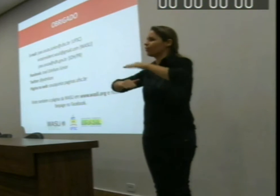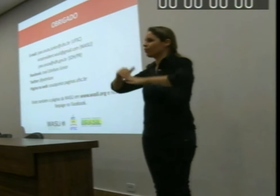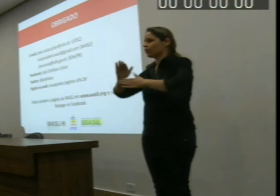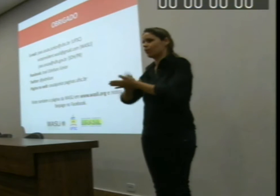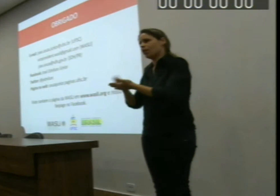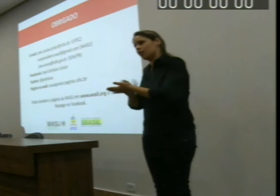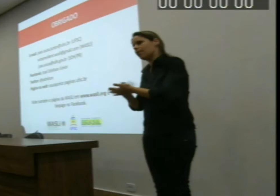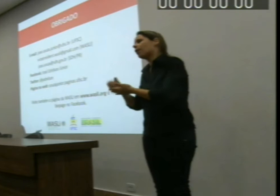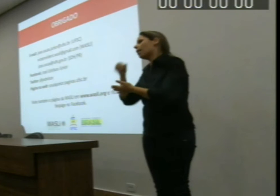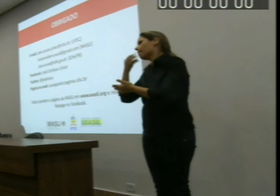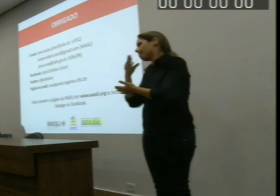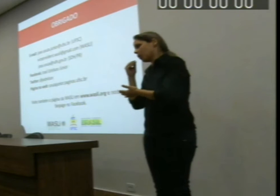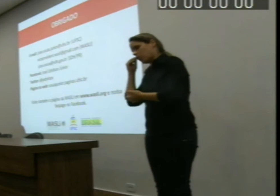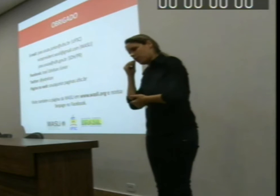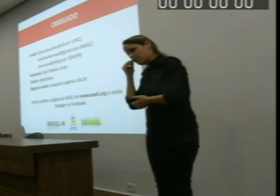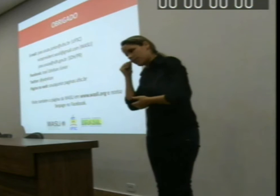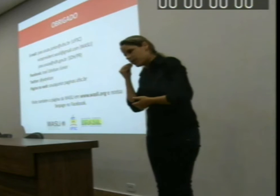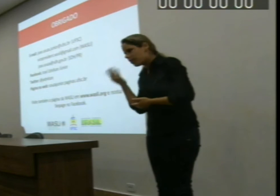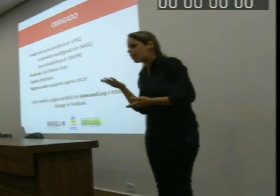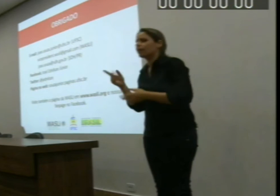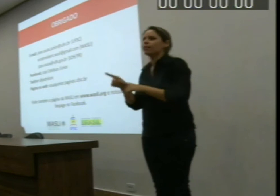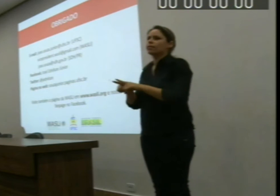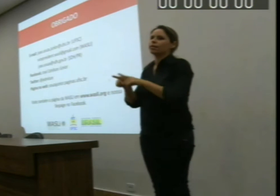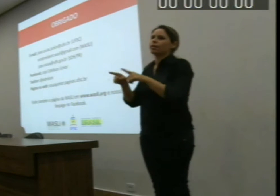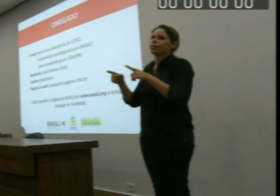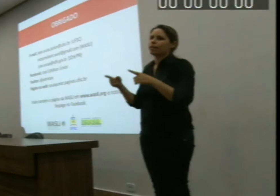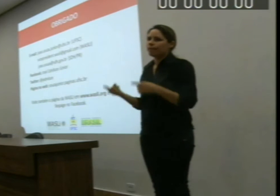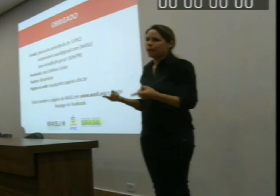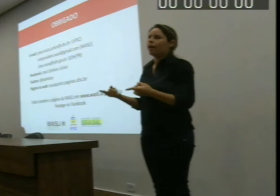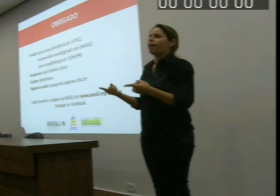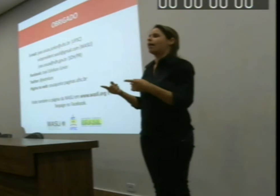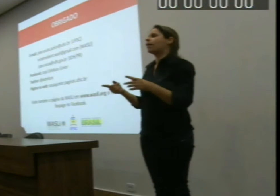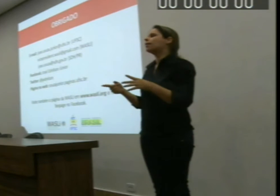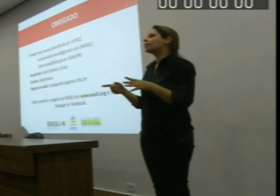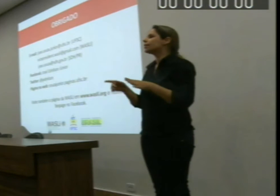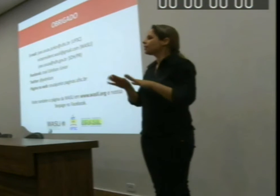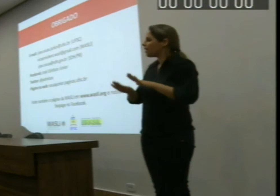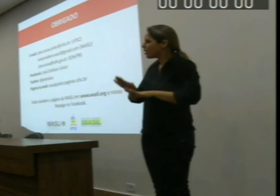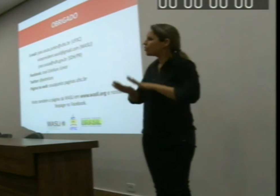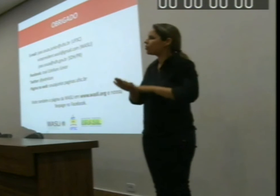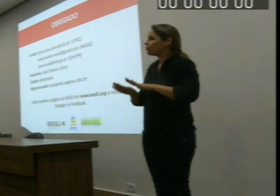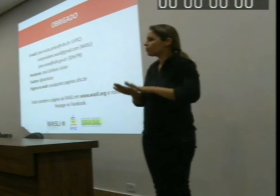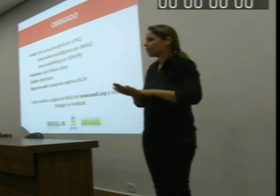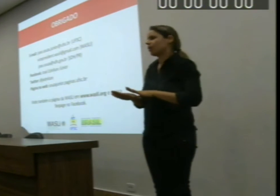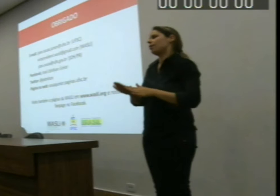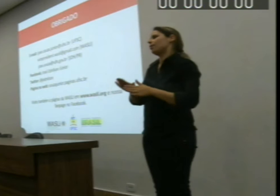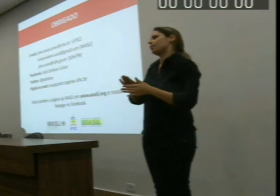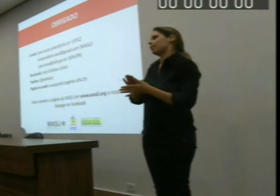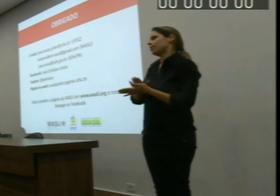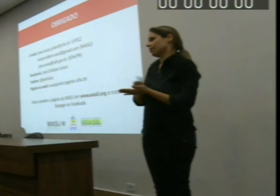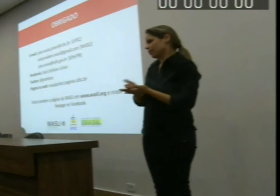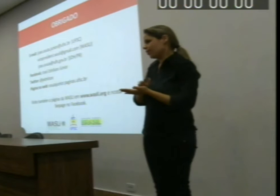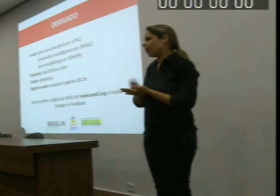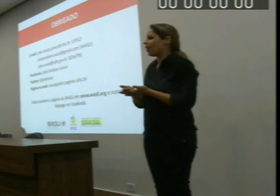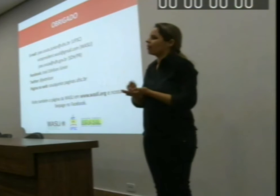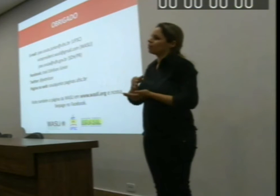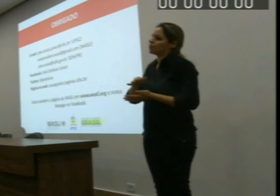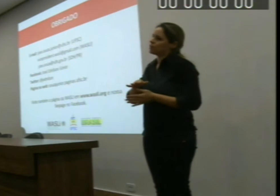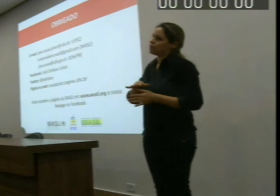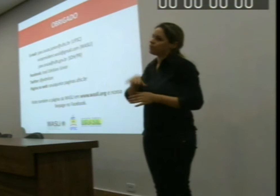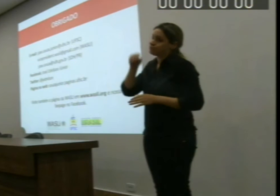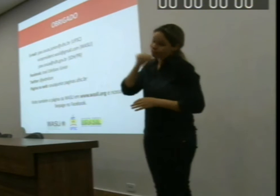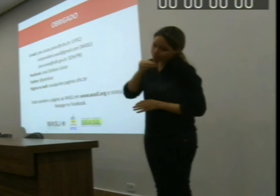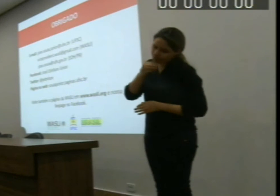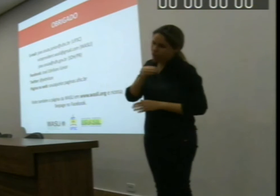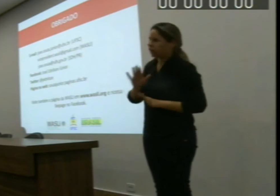boas experiências isso tudo S disso aqui pois é pois é então é uma exceção vamos tratar a exceção como como exceção mesmo